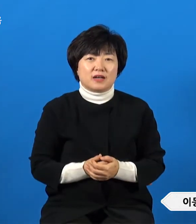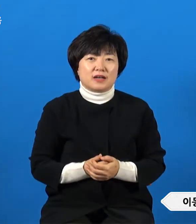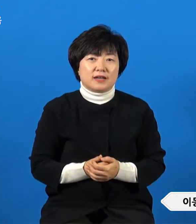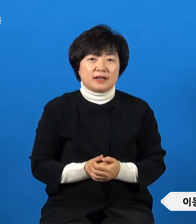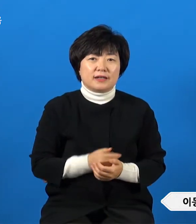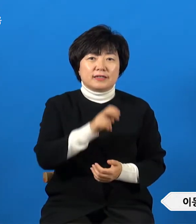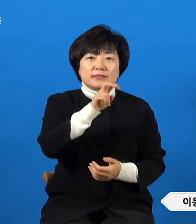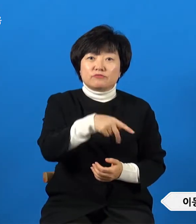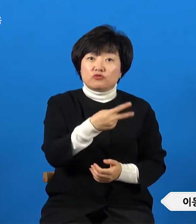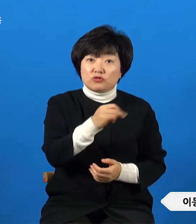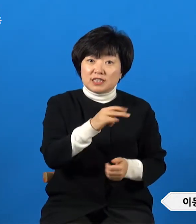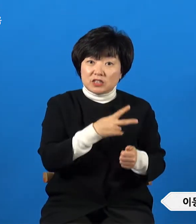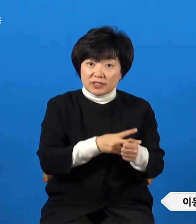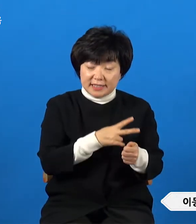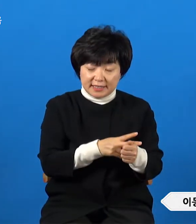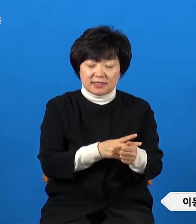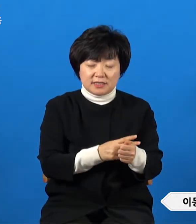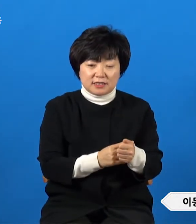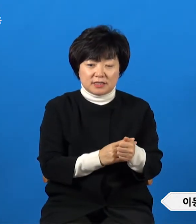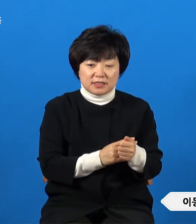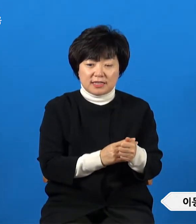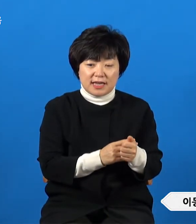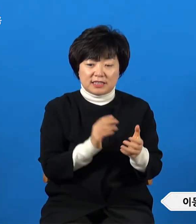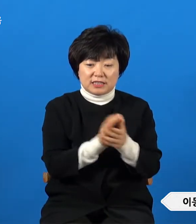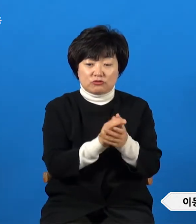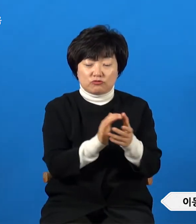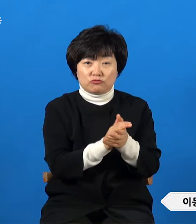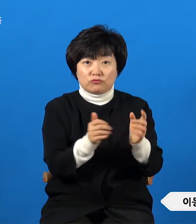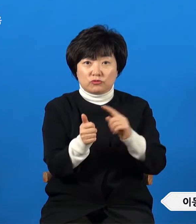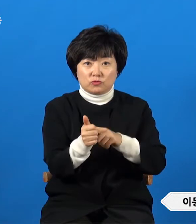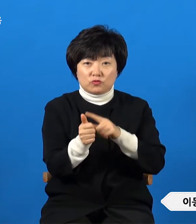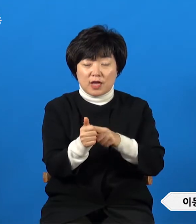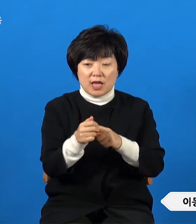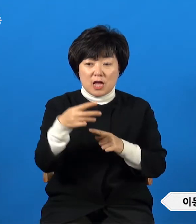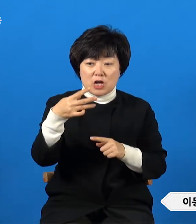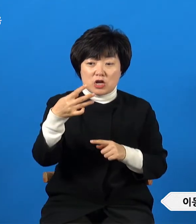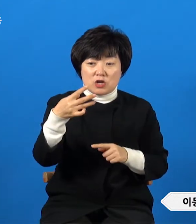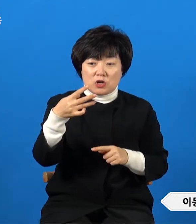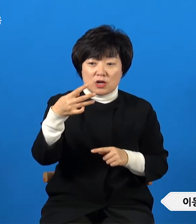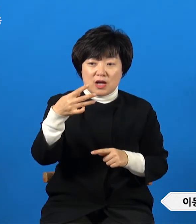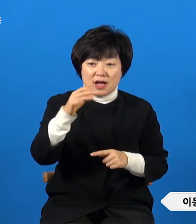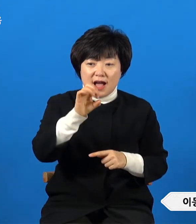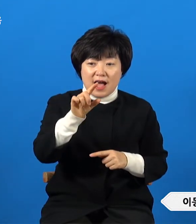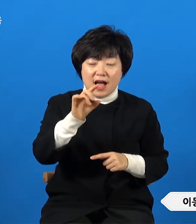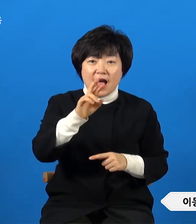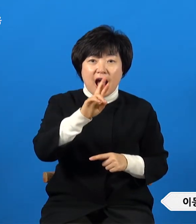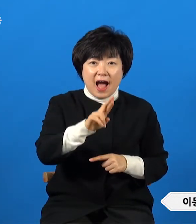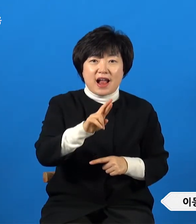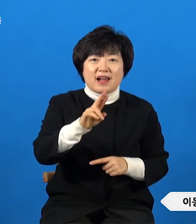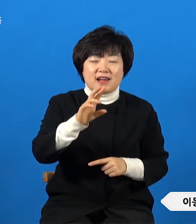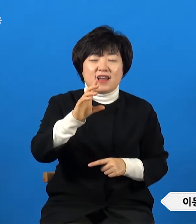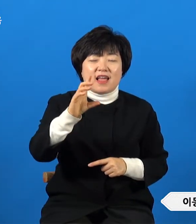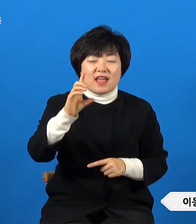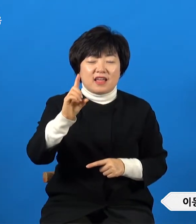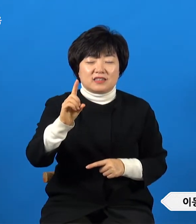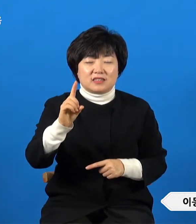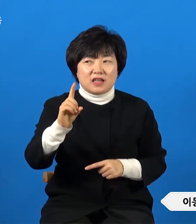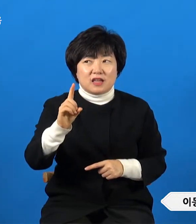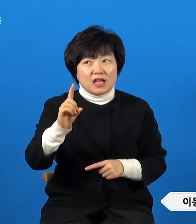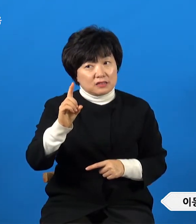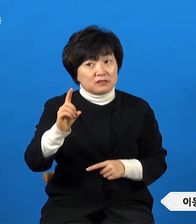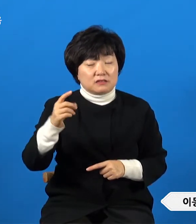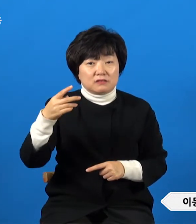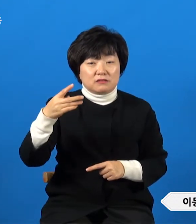무디의 또 동역자 가운데 루벤 토리, R.A. 토레이라는 목사님이 계셨어요. 그분은 강원도